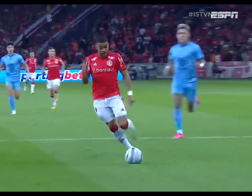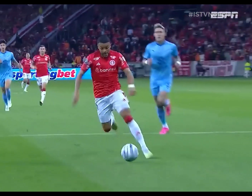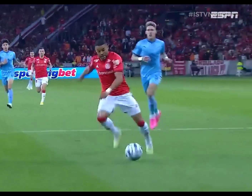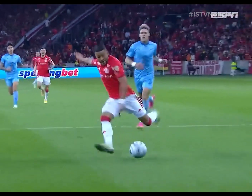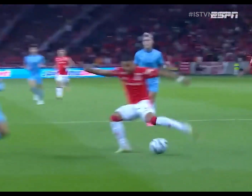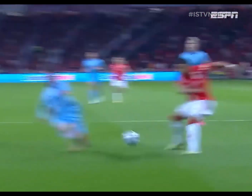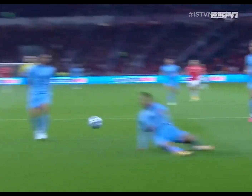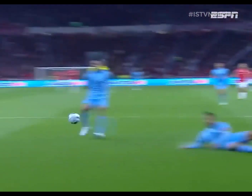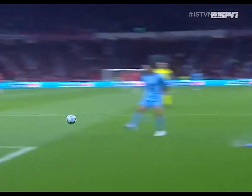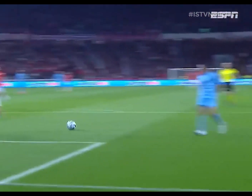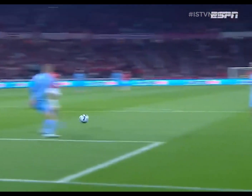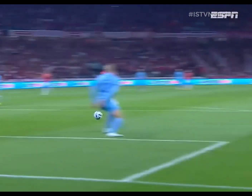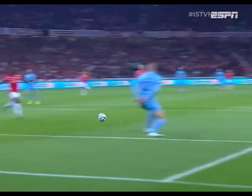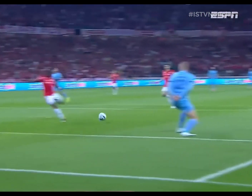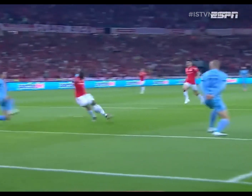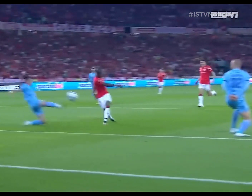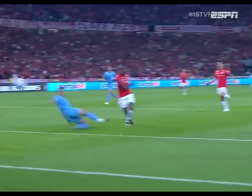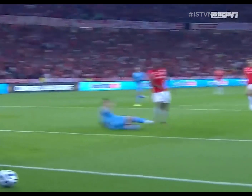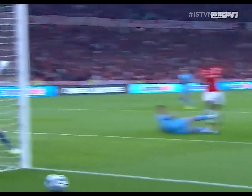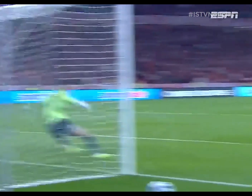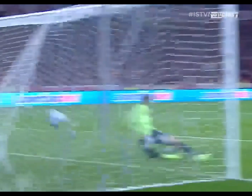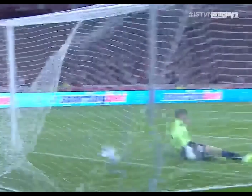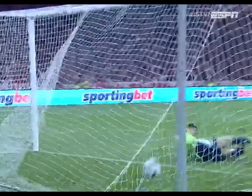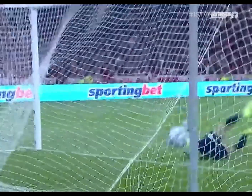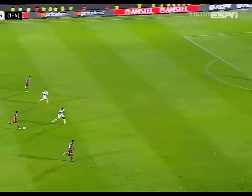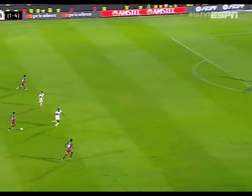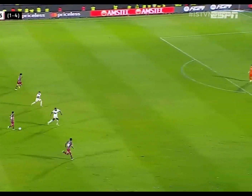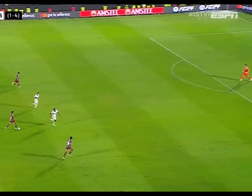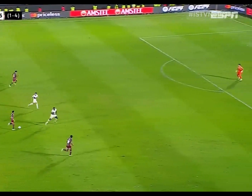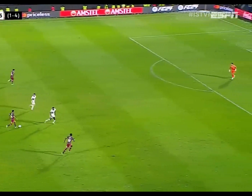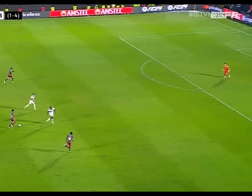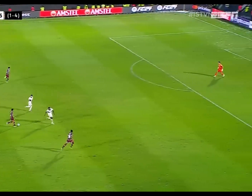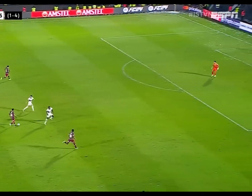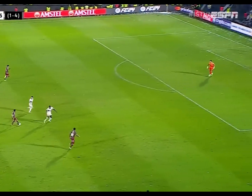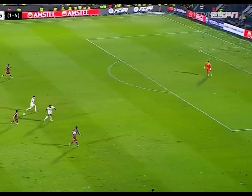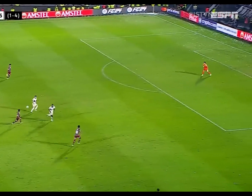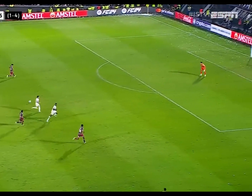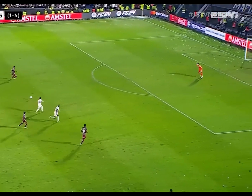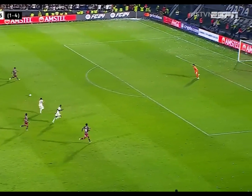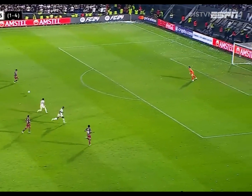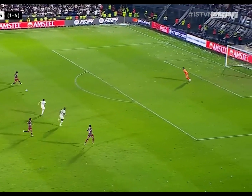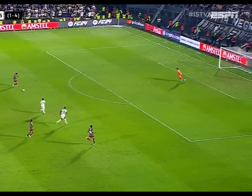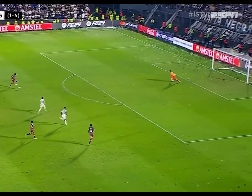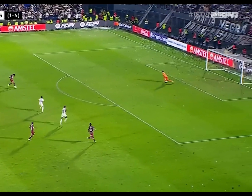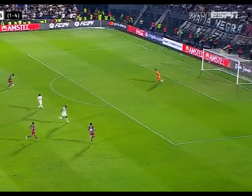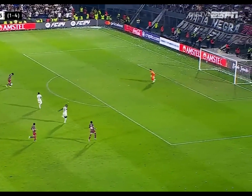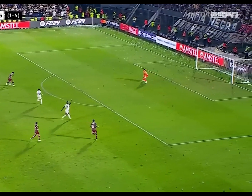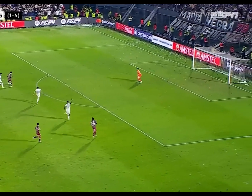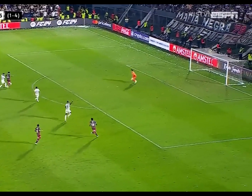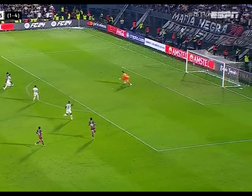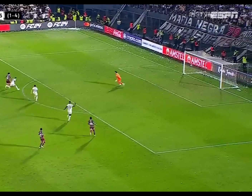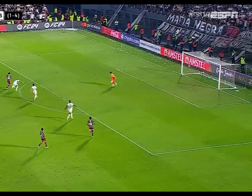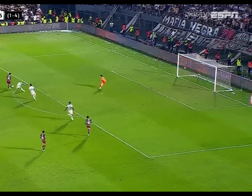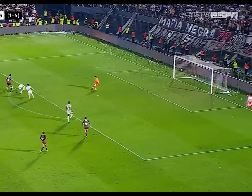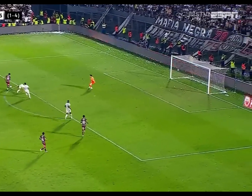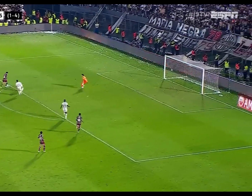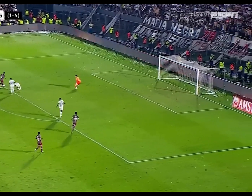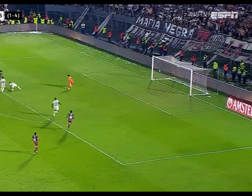2008, nos pênaltis contra a LDU do Equador. Para tentar conquistar um título inédito, o Fluminense conta com o artilheiro